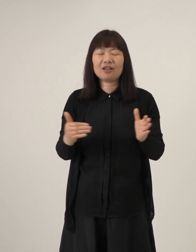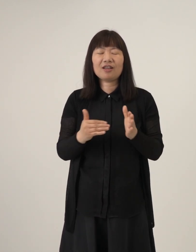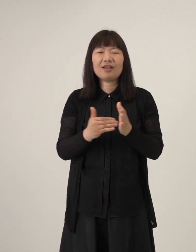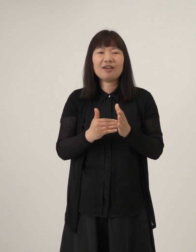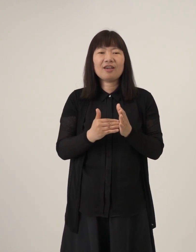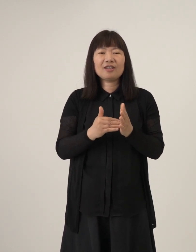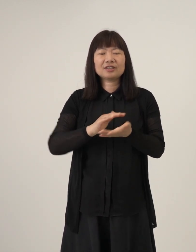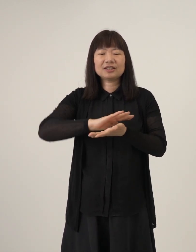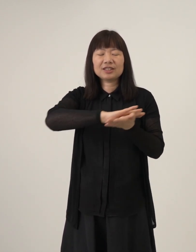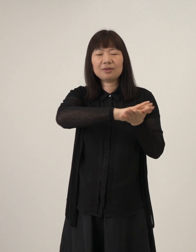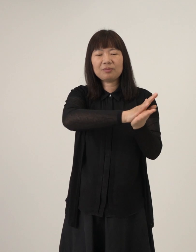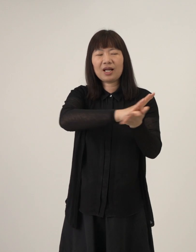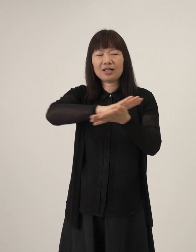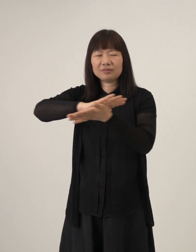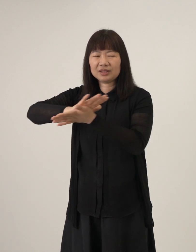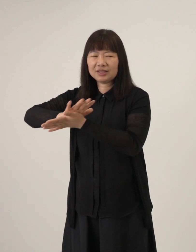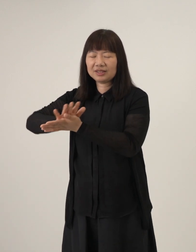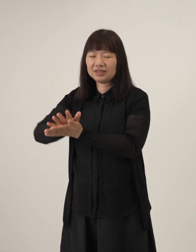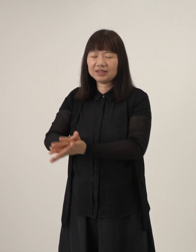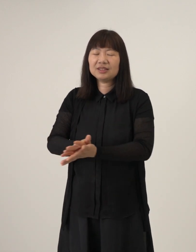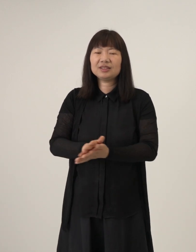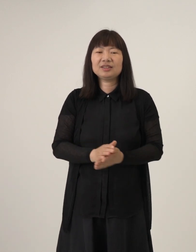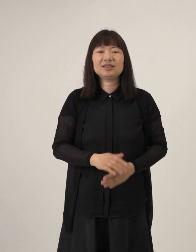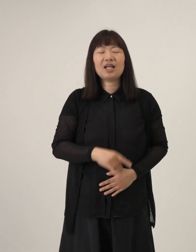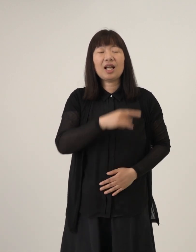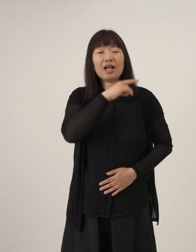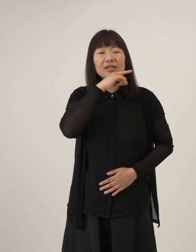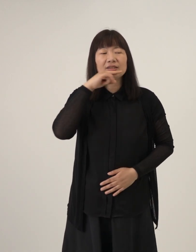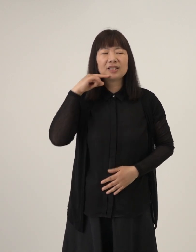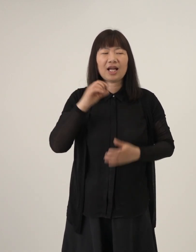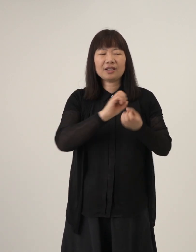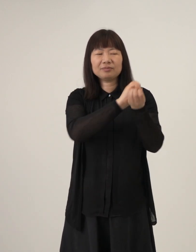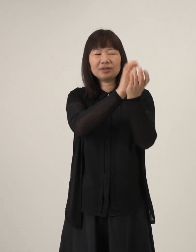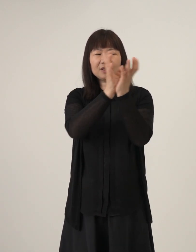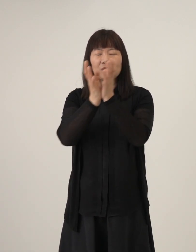외면당하셨네. 짓밟힌